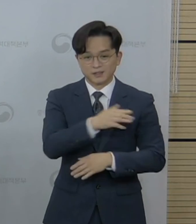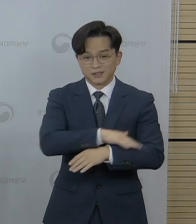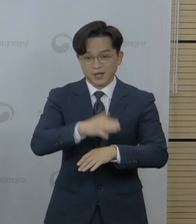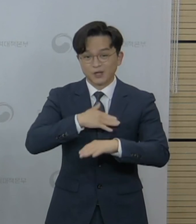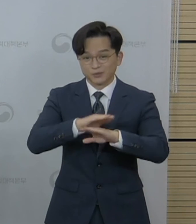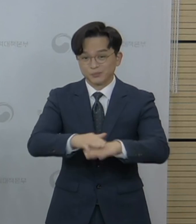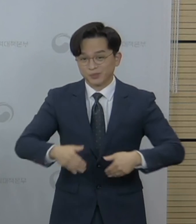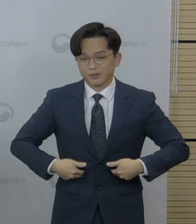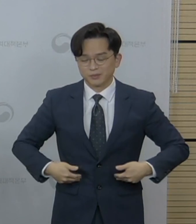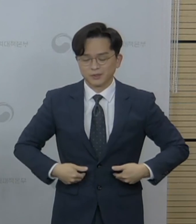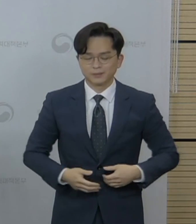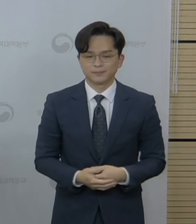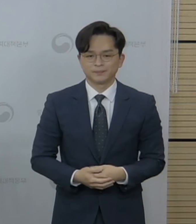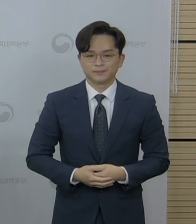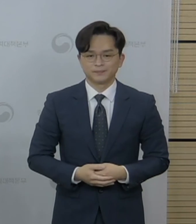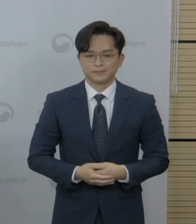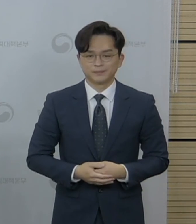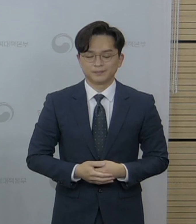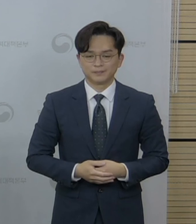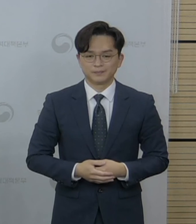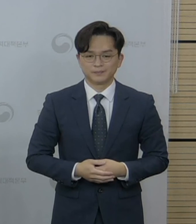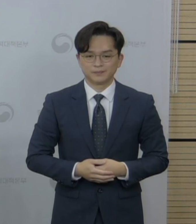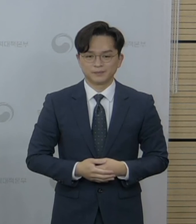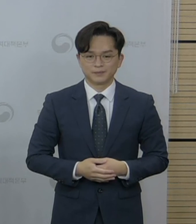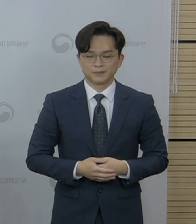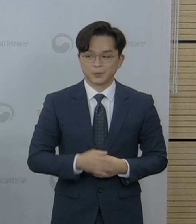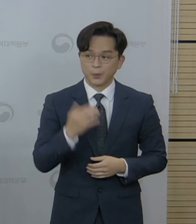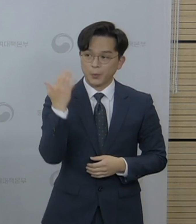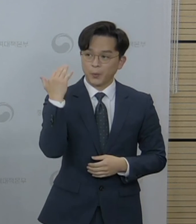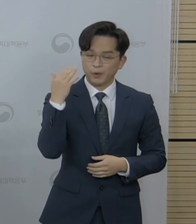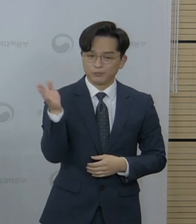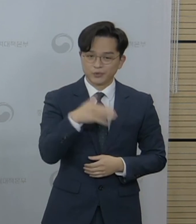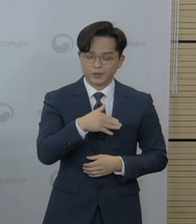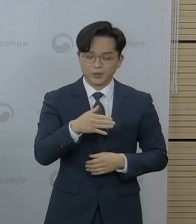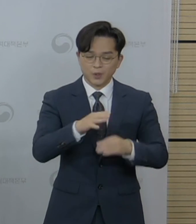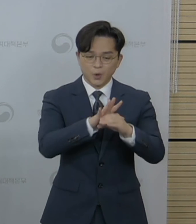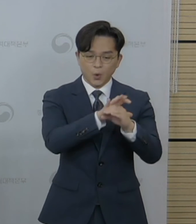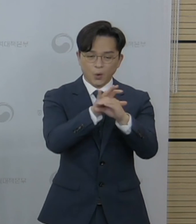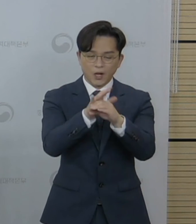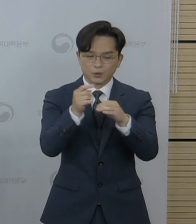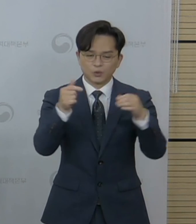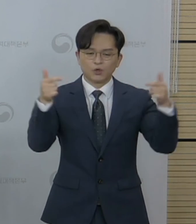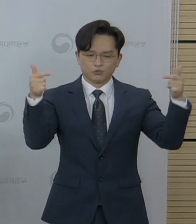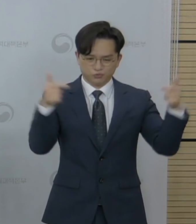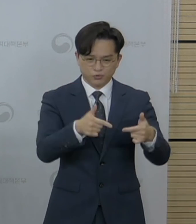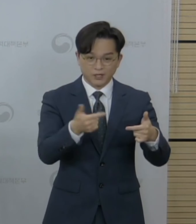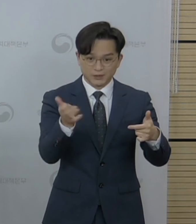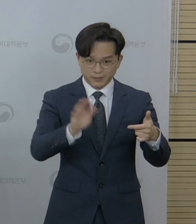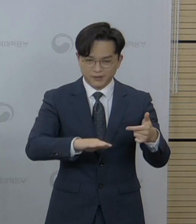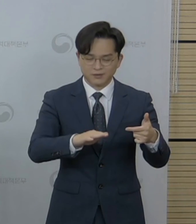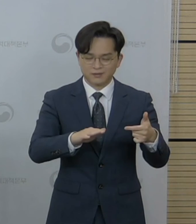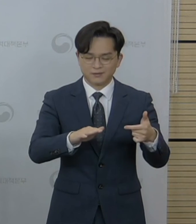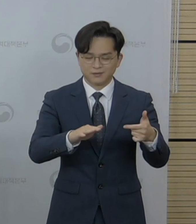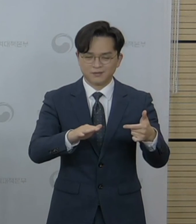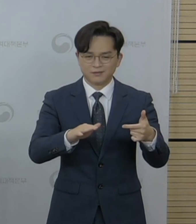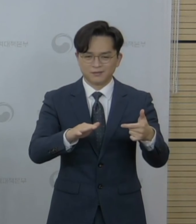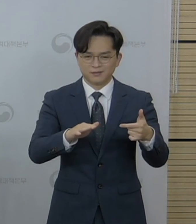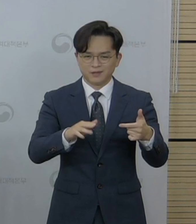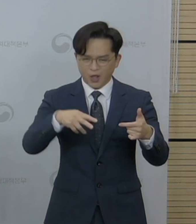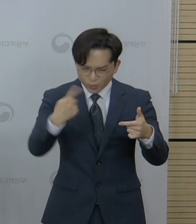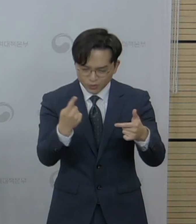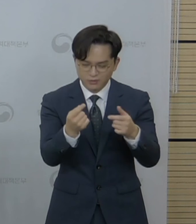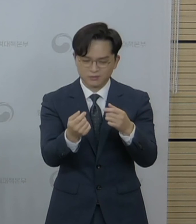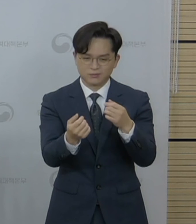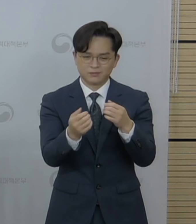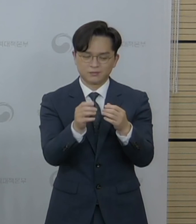감소세라는 지표에도 불구하고 당분간 강력한 사회적 거리두기를 이어가는 것이 불가피하다는 말씀을 드릴 수밖에